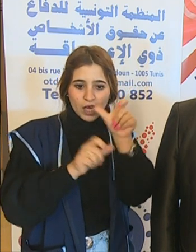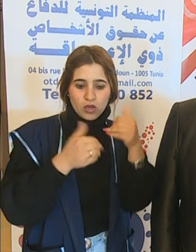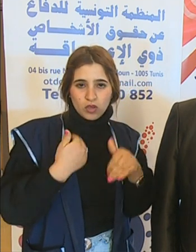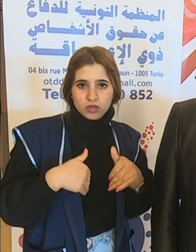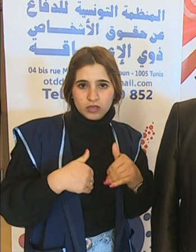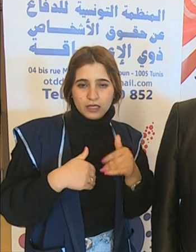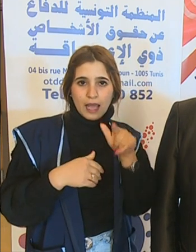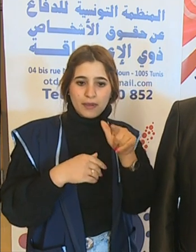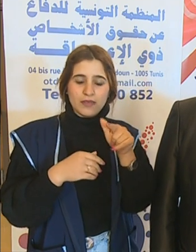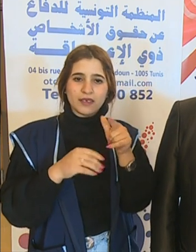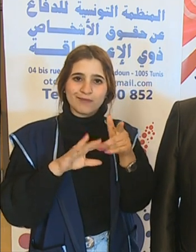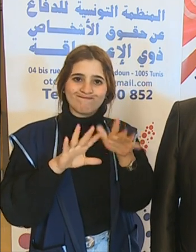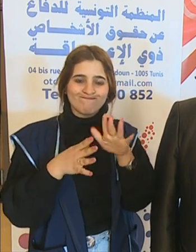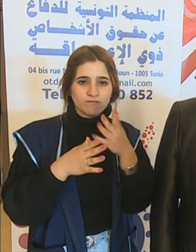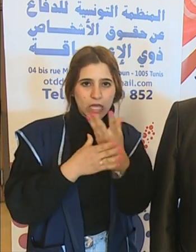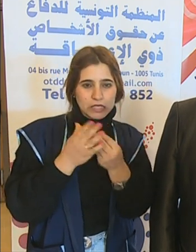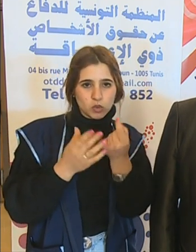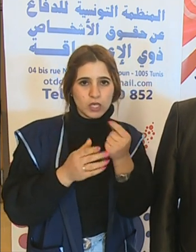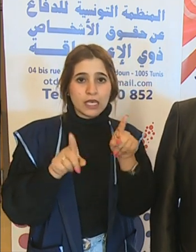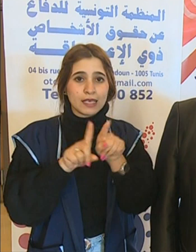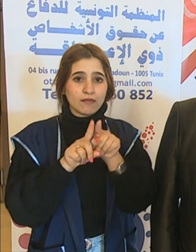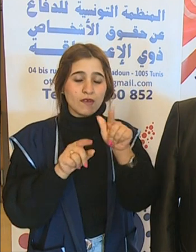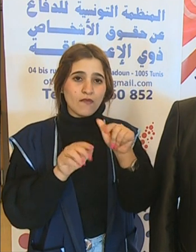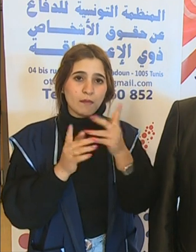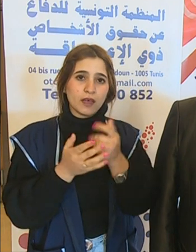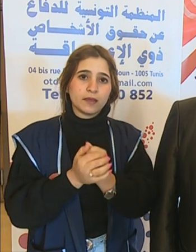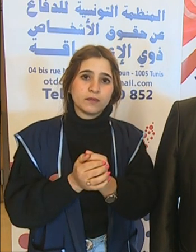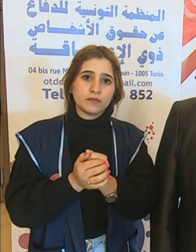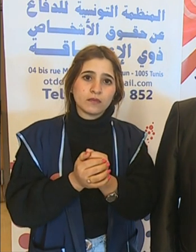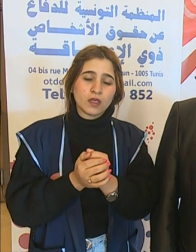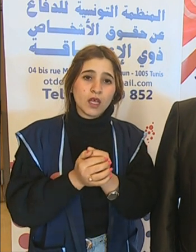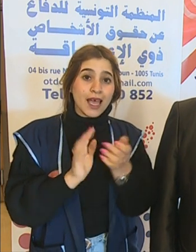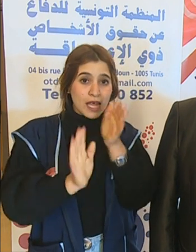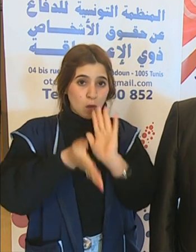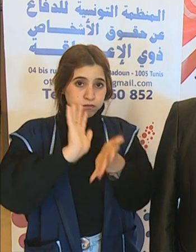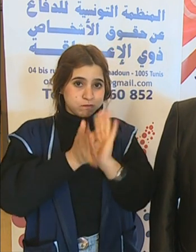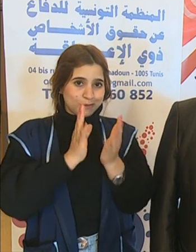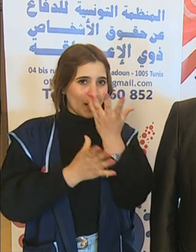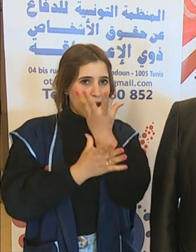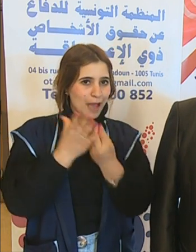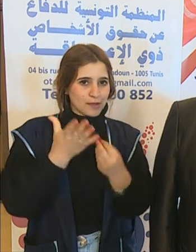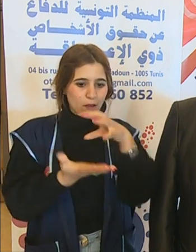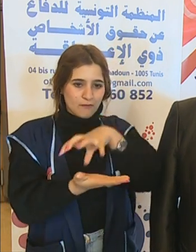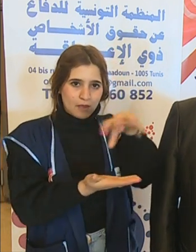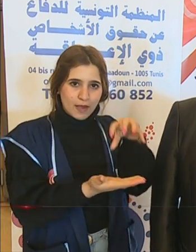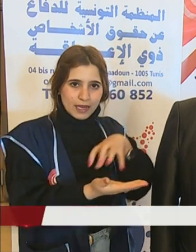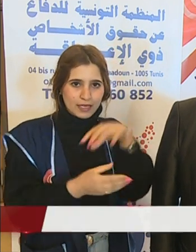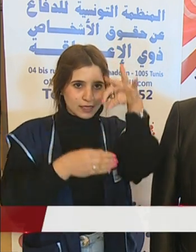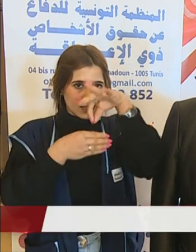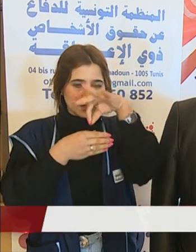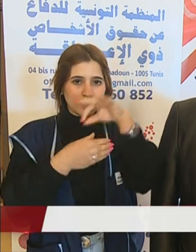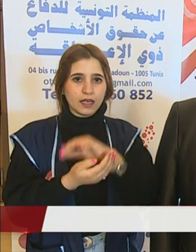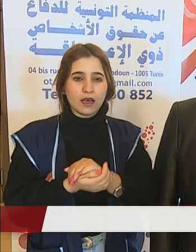حسب الملاحظين متاعنا. أيضا اللي لقينا أيضا عدم وجود لغة الإشارات داخل مراكز